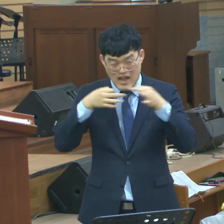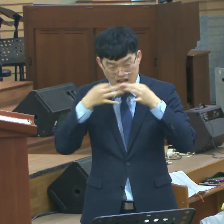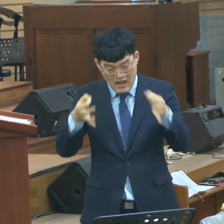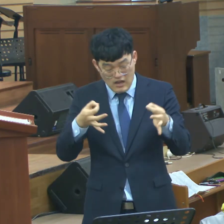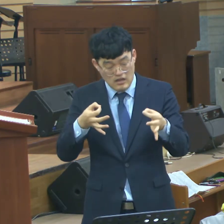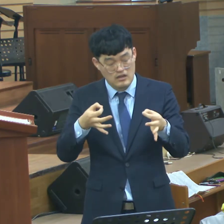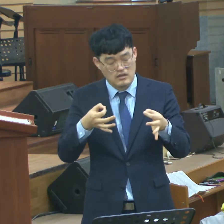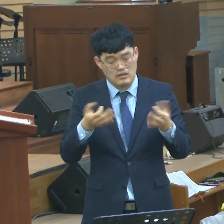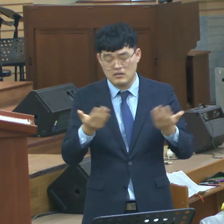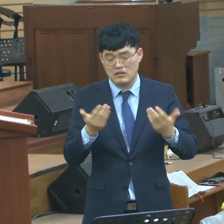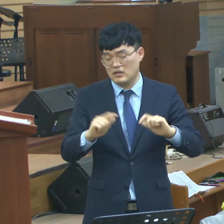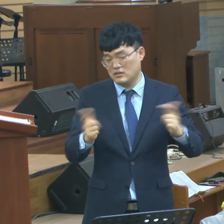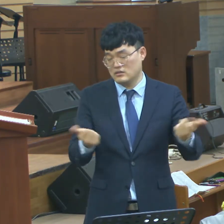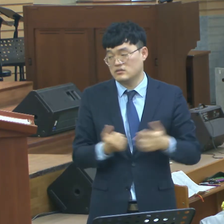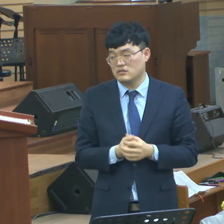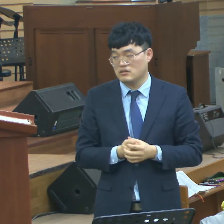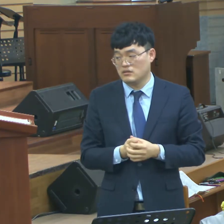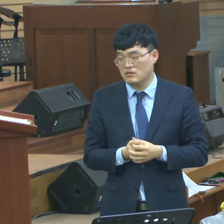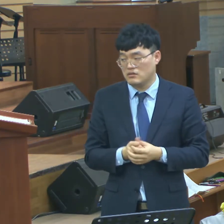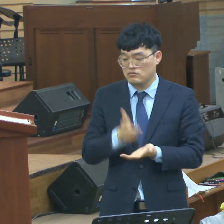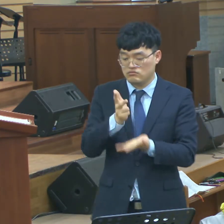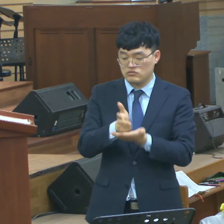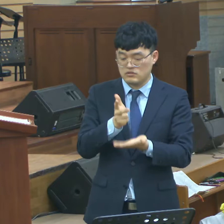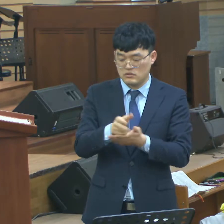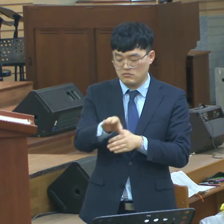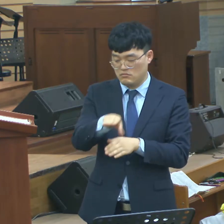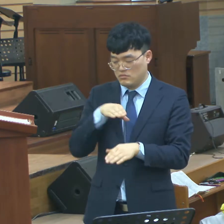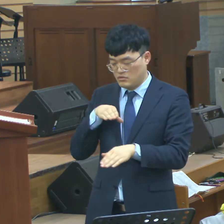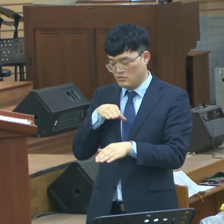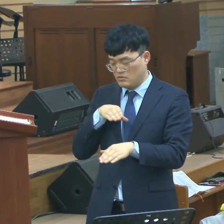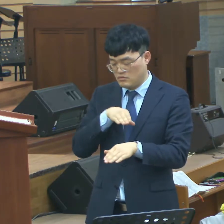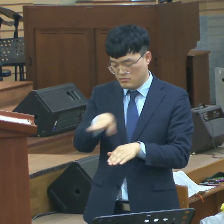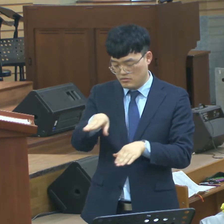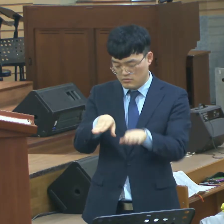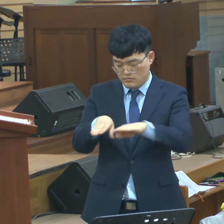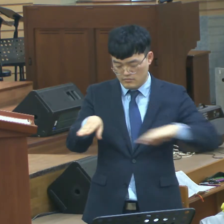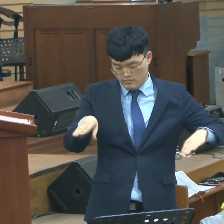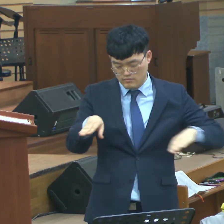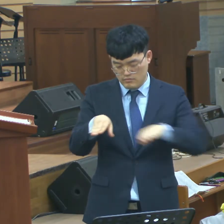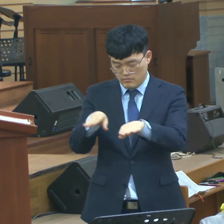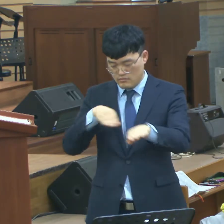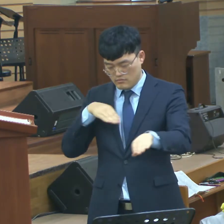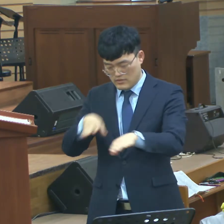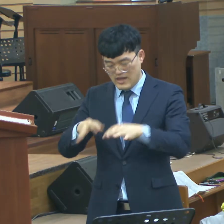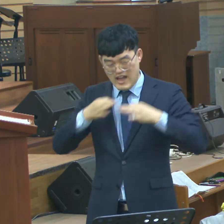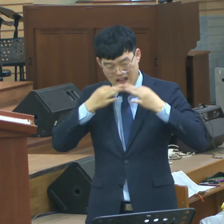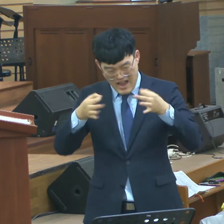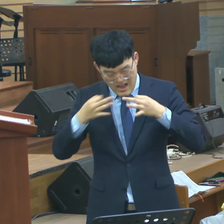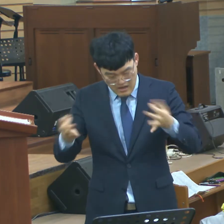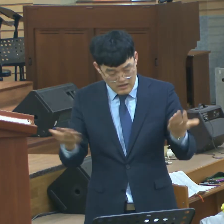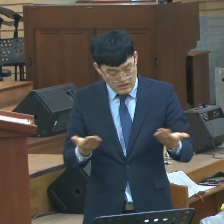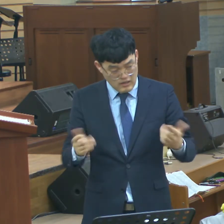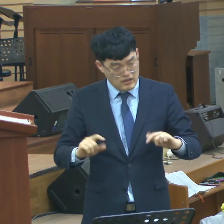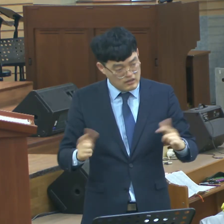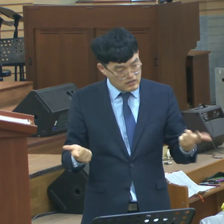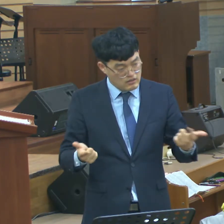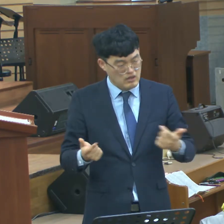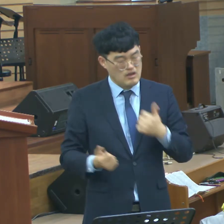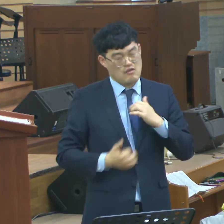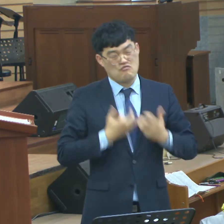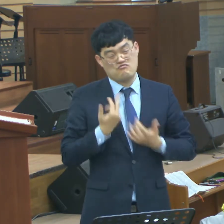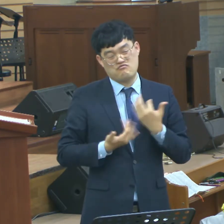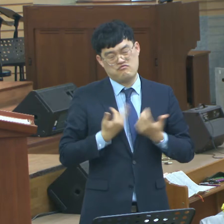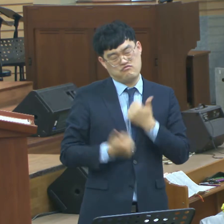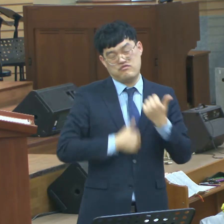지르더라고요. 뭐 차를 먼저 빼고 이렇게 하면 되는 거 아니에요? 그게 소리 지를 일 아닌데